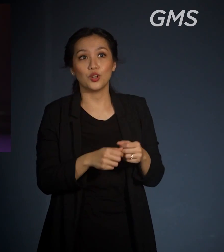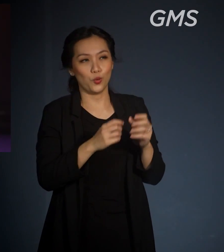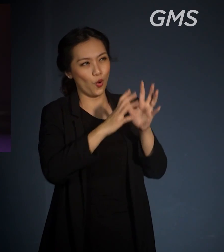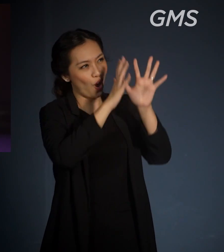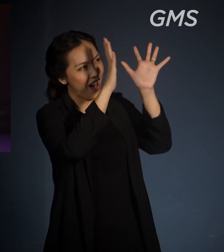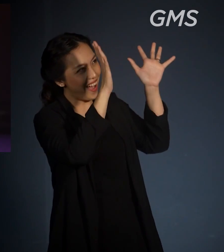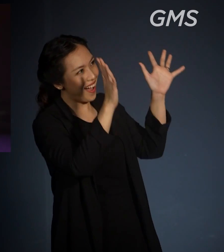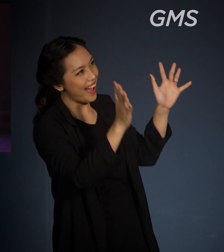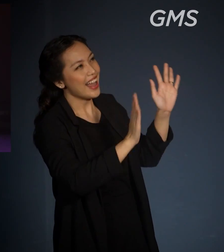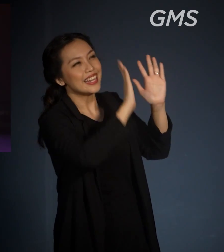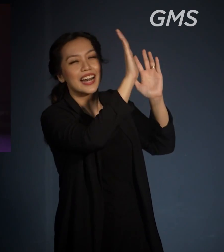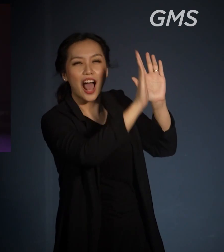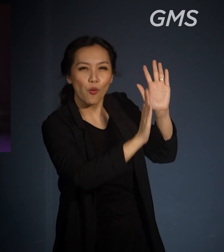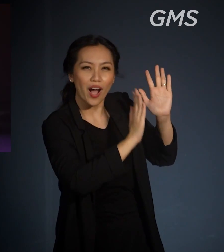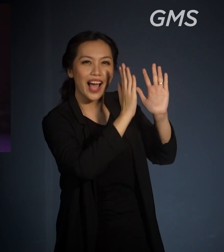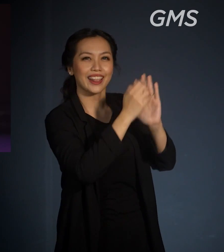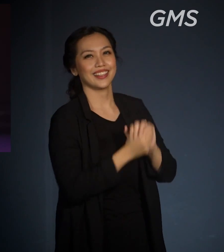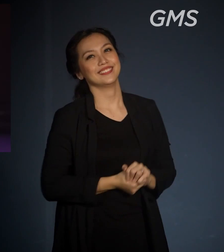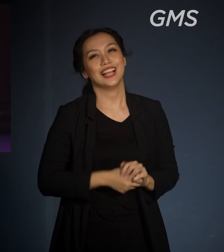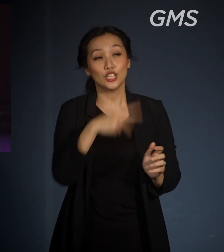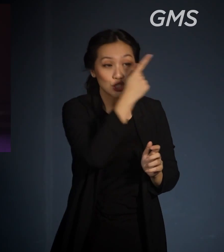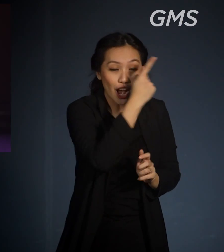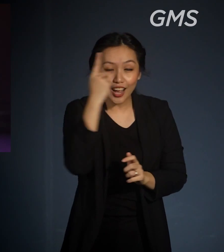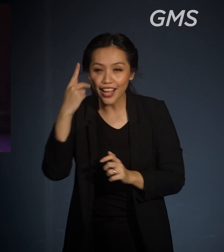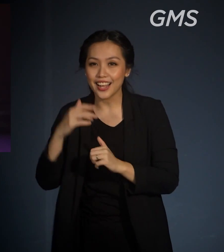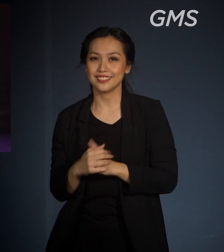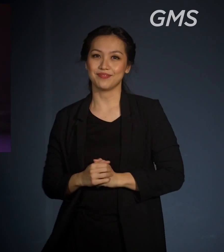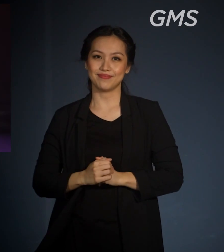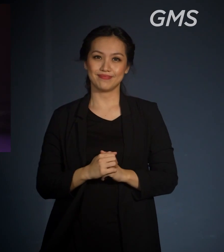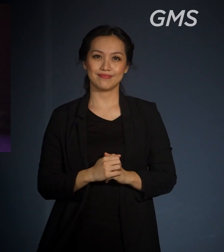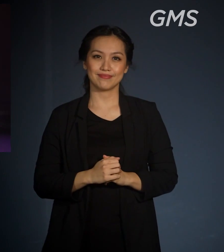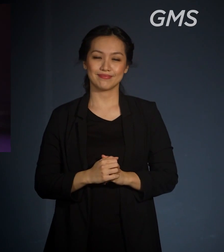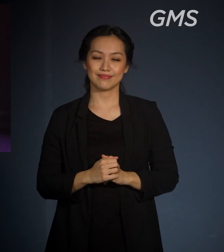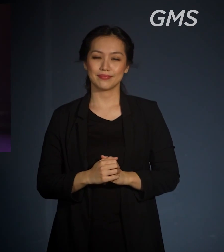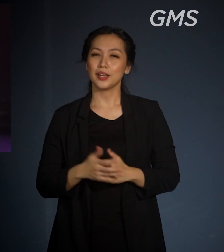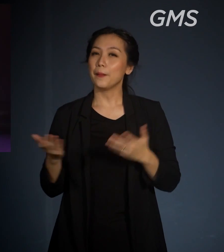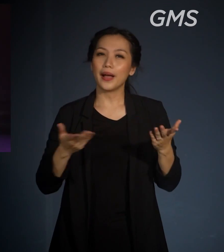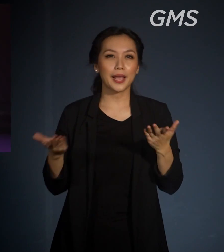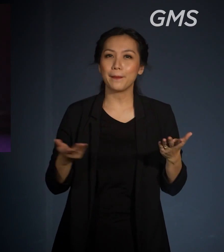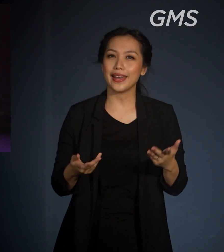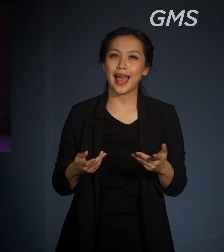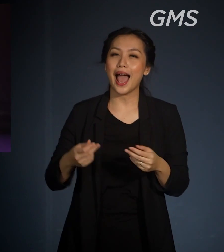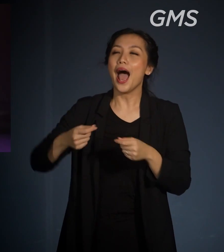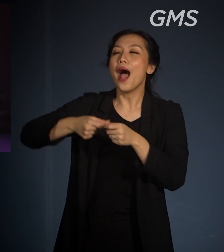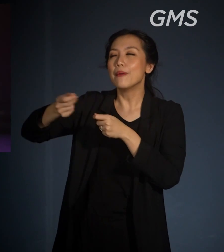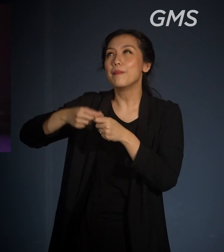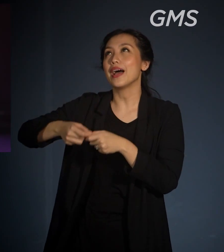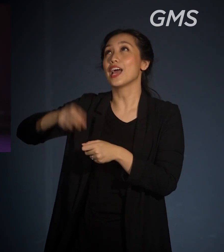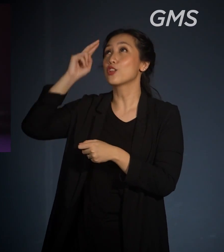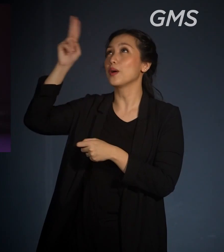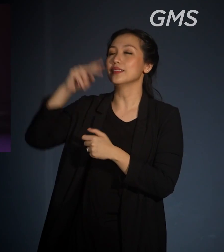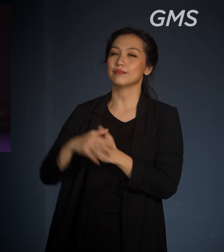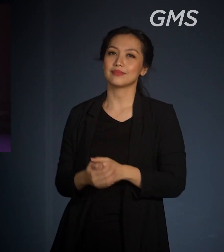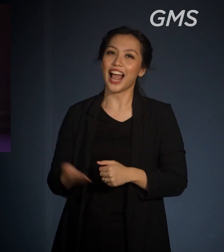dipotong. Saudara, gimana caranya kita balas kebaikan Tuhan? Jadilah kebun anggur yang